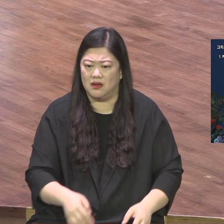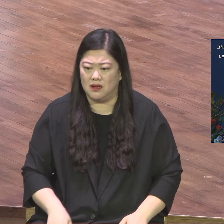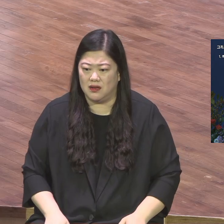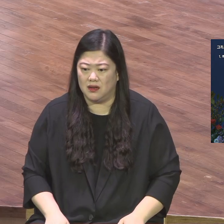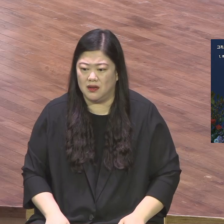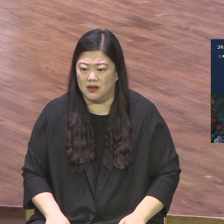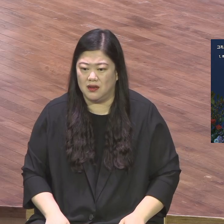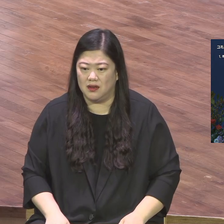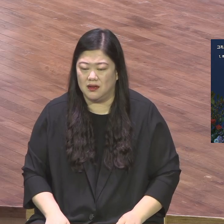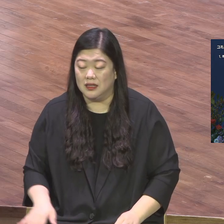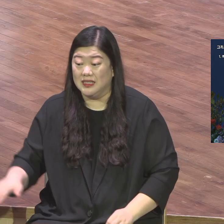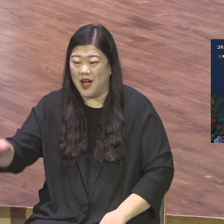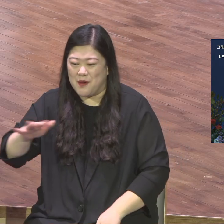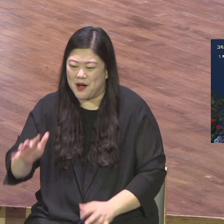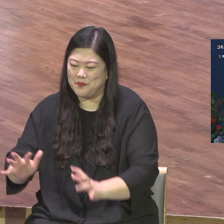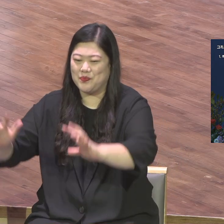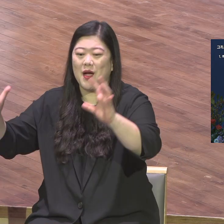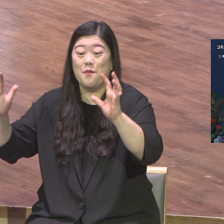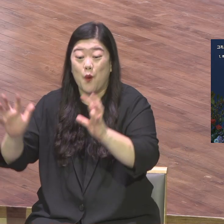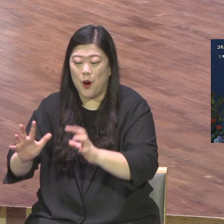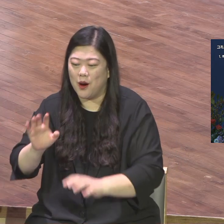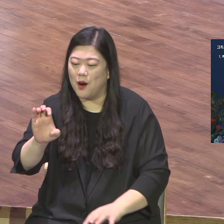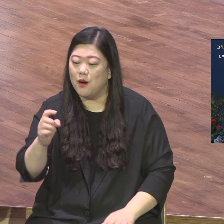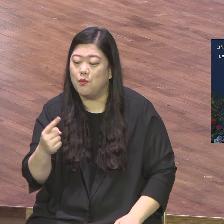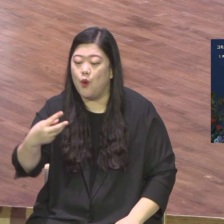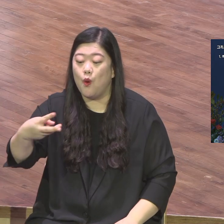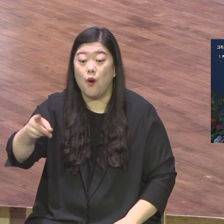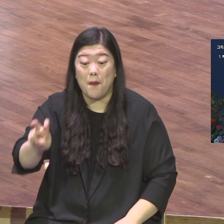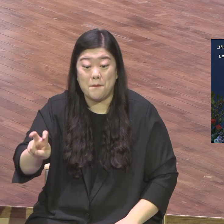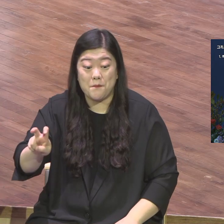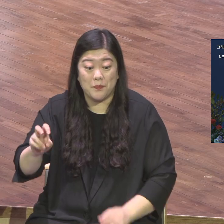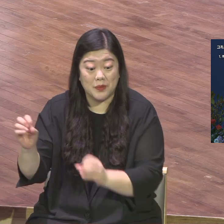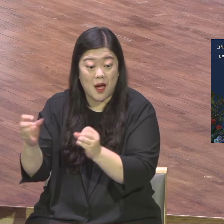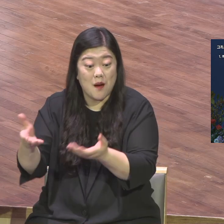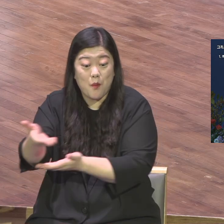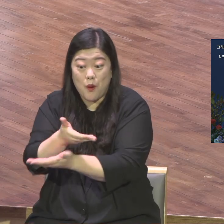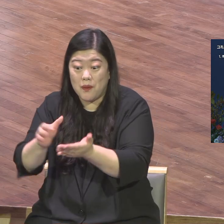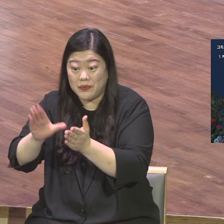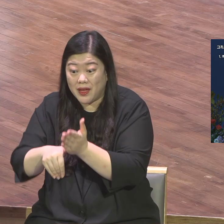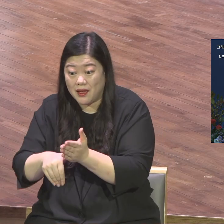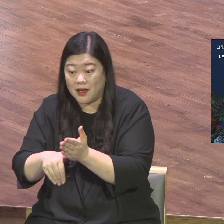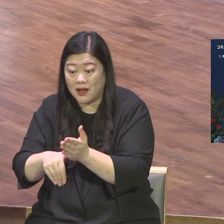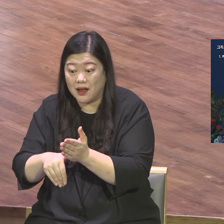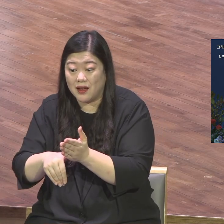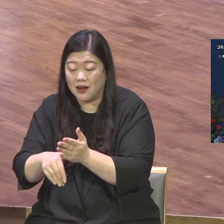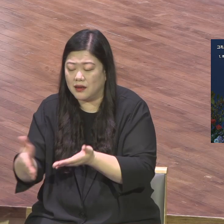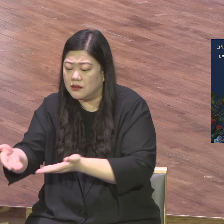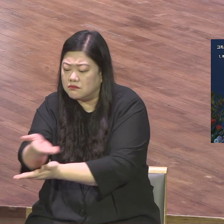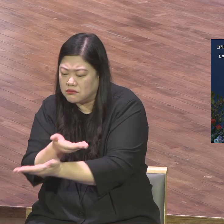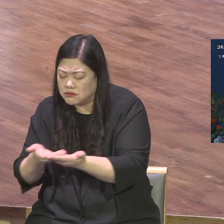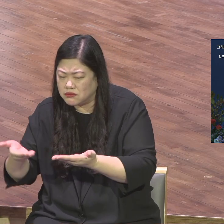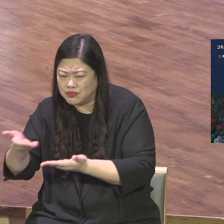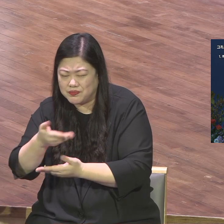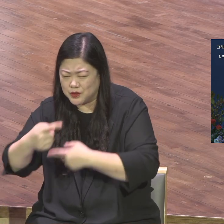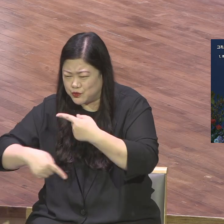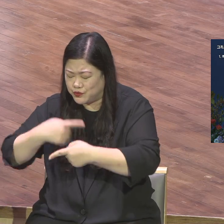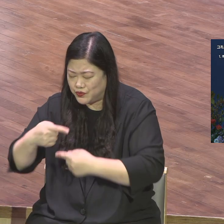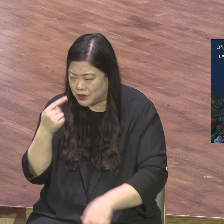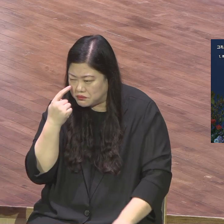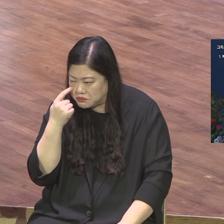뻥이야. 여러분 뭐 이건 포럼 하시 바랍니다. 다 드러나요. 다 드러나. 영적인 포럼이 딱 돼.